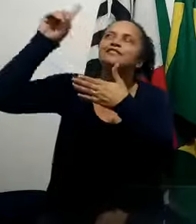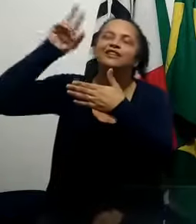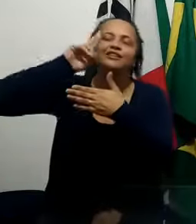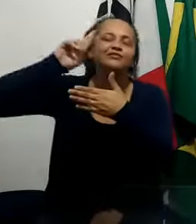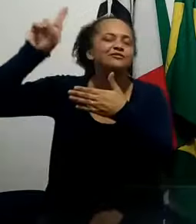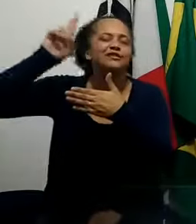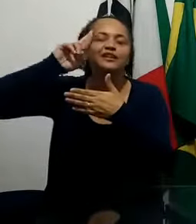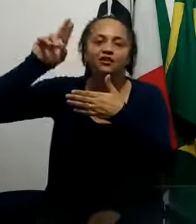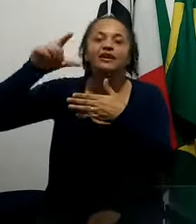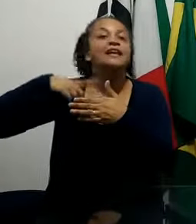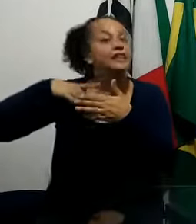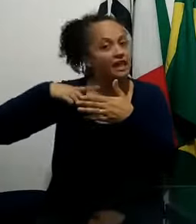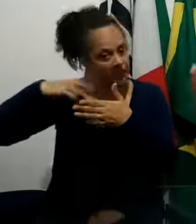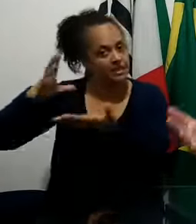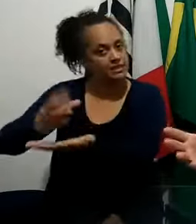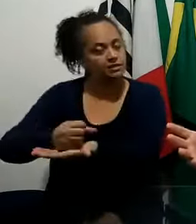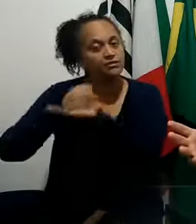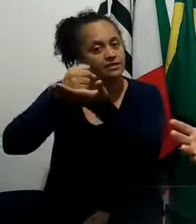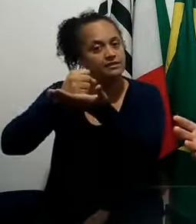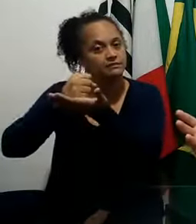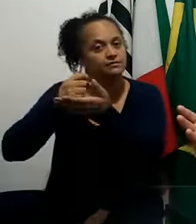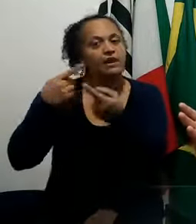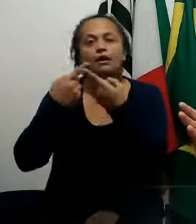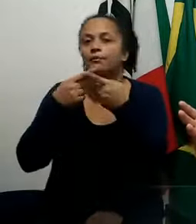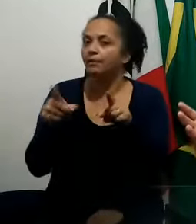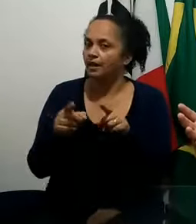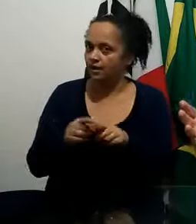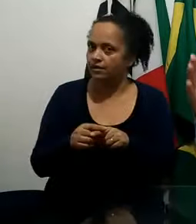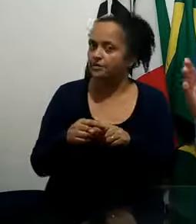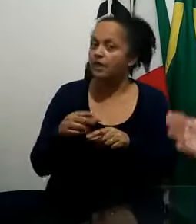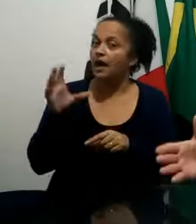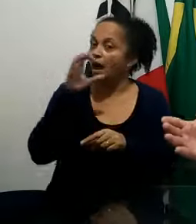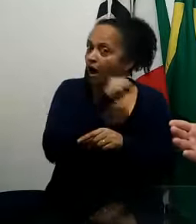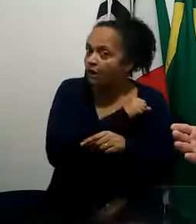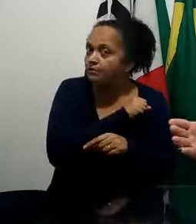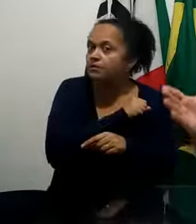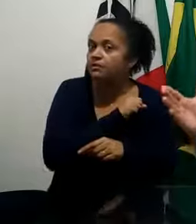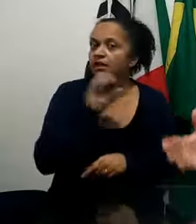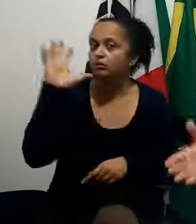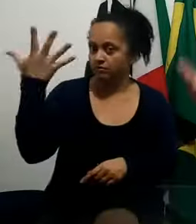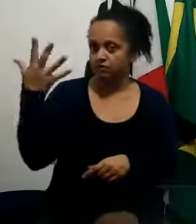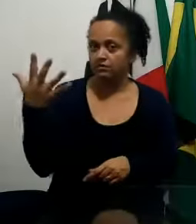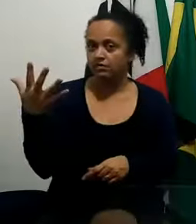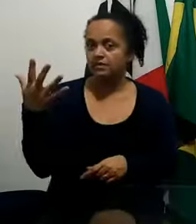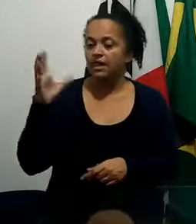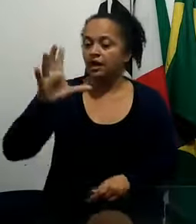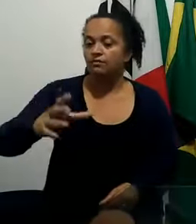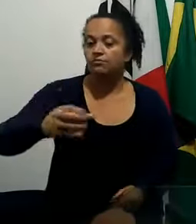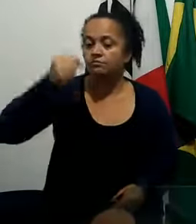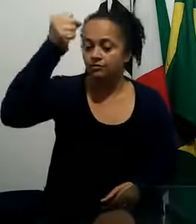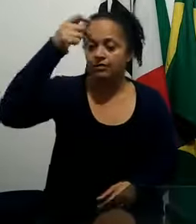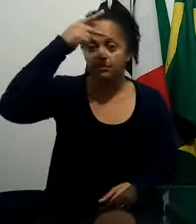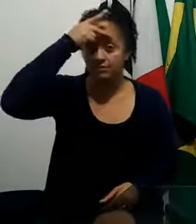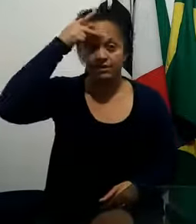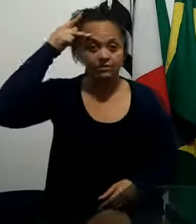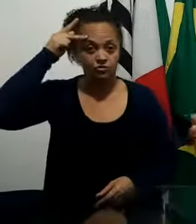em breve as trombetas soarão e os mortos em Cristo ressuscitarão